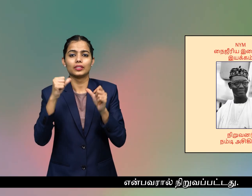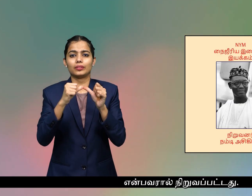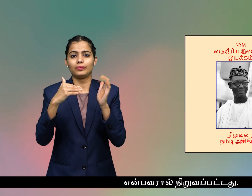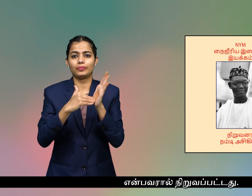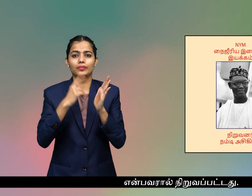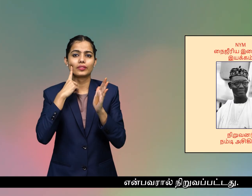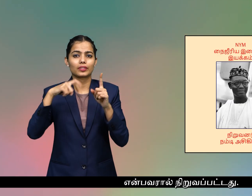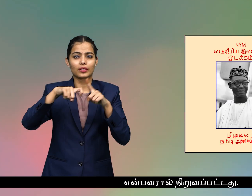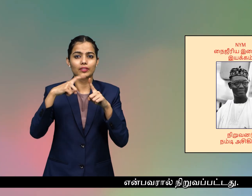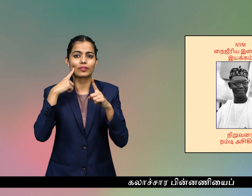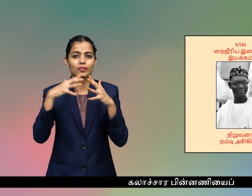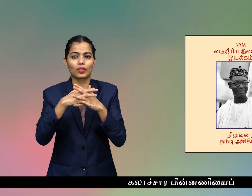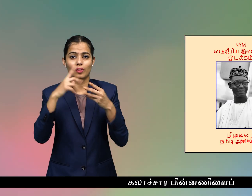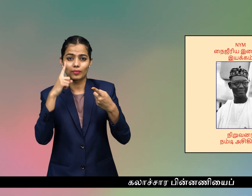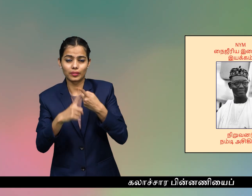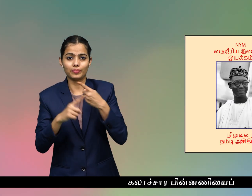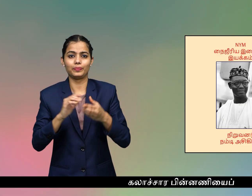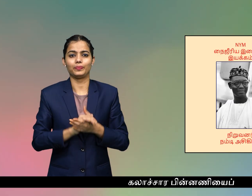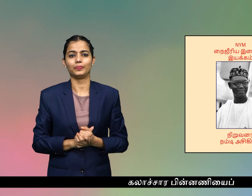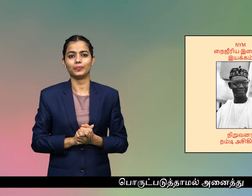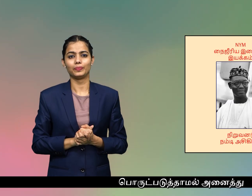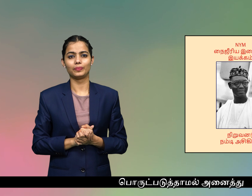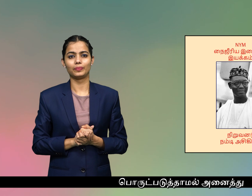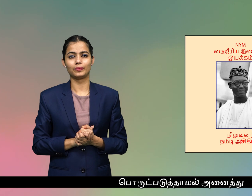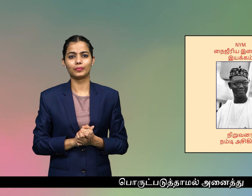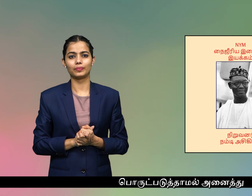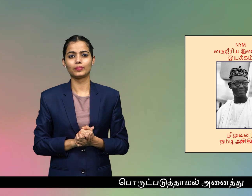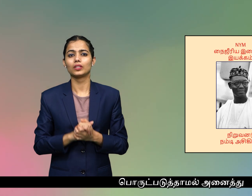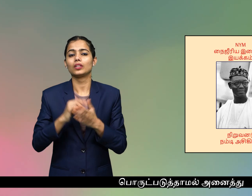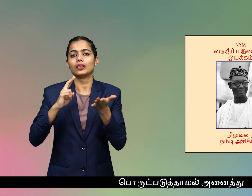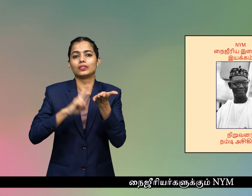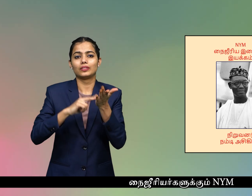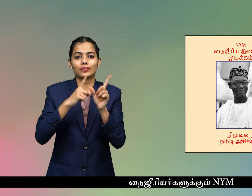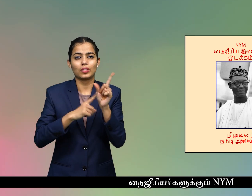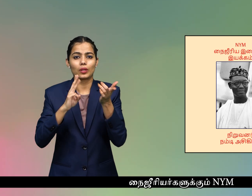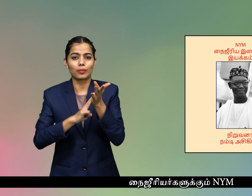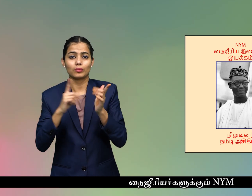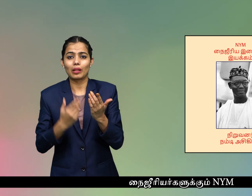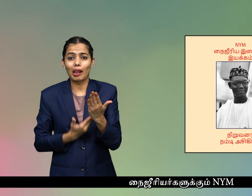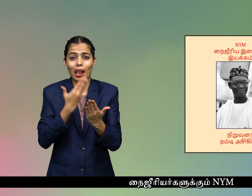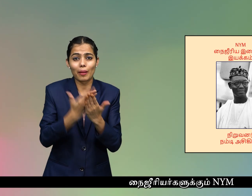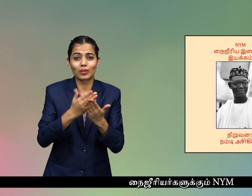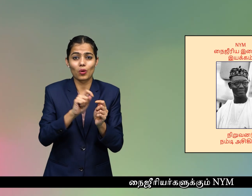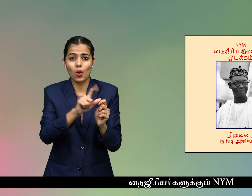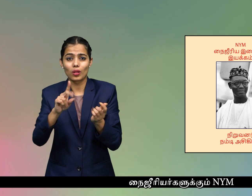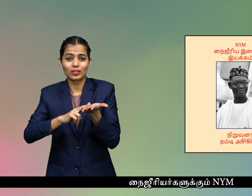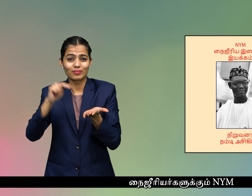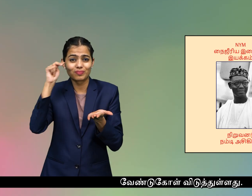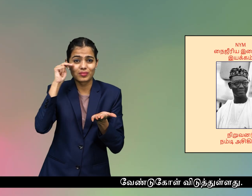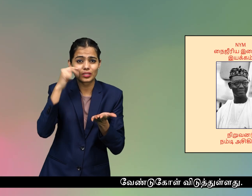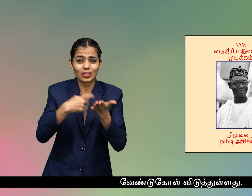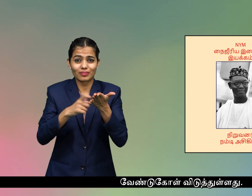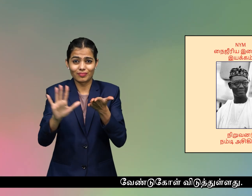என்பவரால் நிறுவப்பட்டது. கலாச்சார பின்னணியை பொருட்படுத்தாமல் அனைத்து நைஜீரியர்களுக்கும்